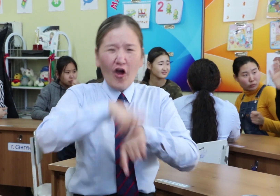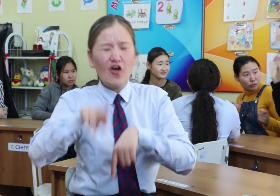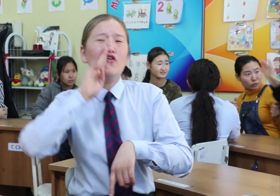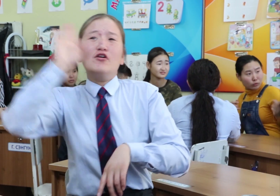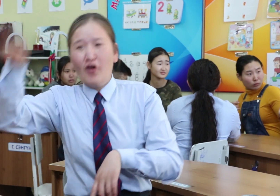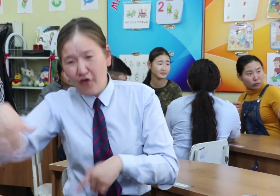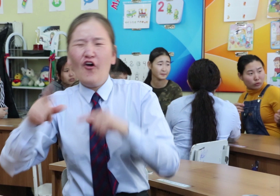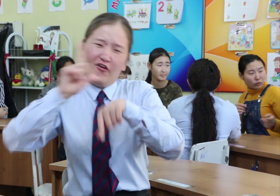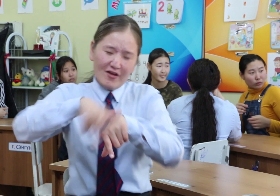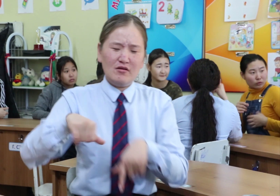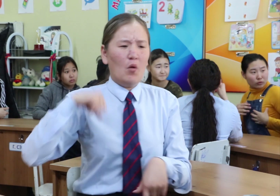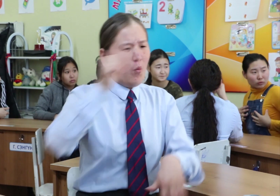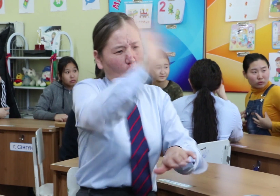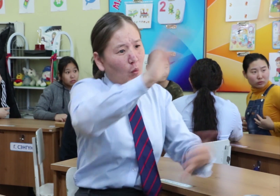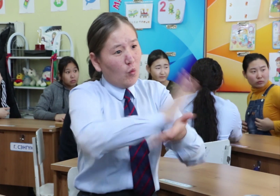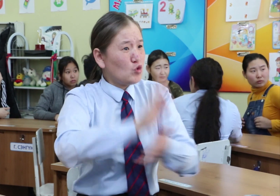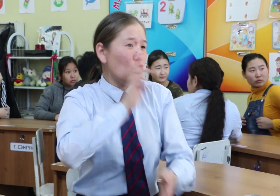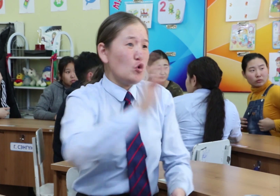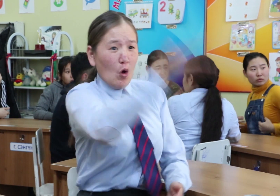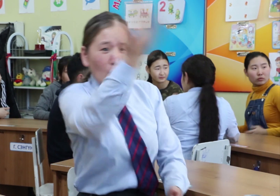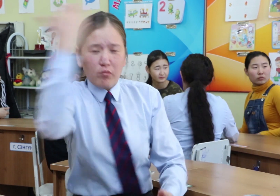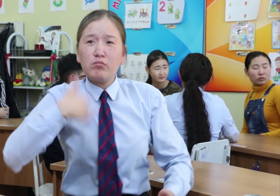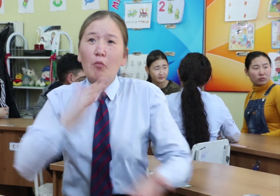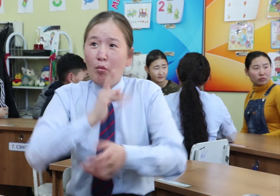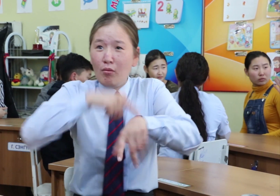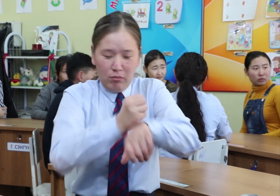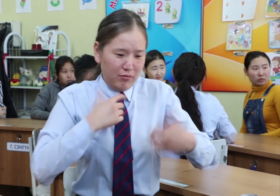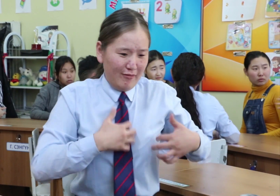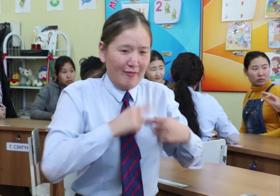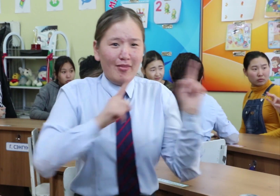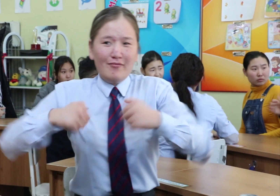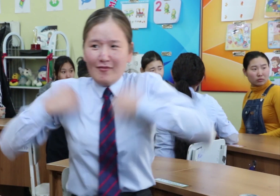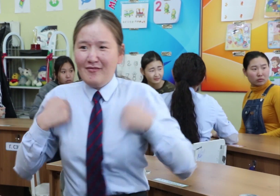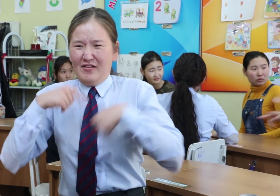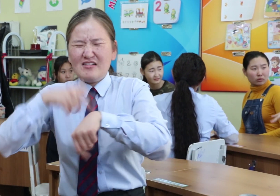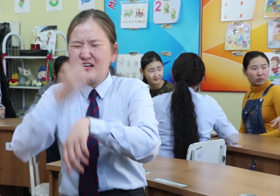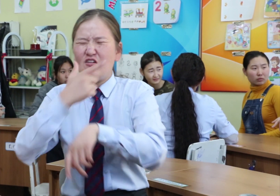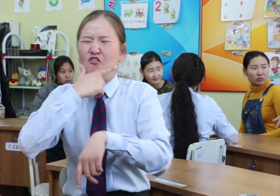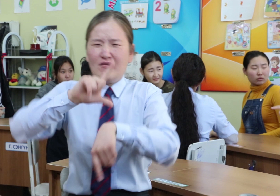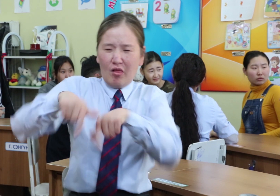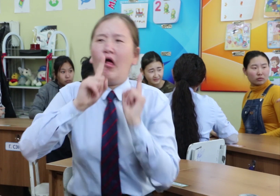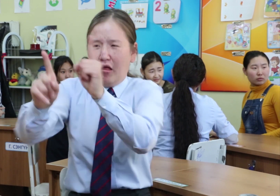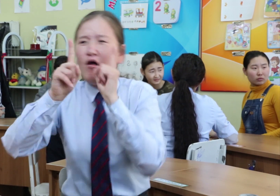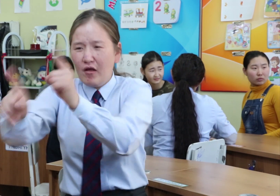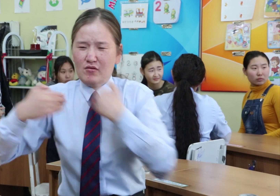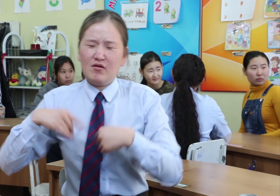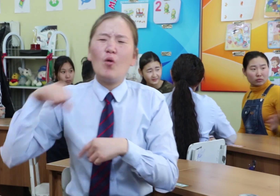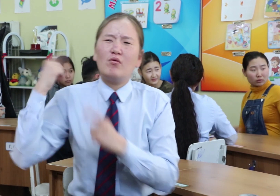ингээл унтах, хоолндоо явах, босох гэж багшаа дээр нэг босооч, хурдлаач, цагаа бариач гэж хувцаа хүмс гэж ингээл бид нар цагаа барьж чадахгүй ингээл